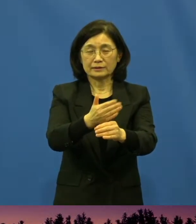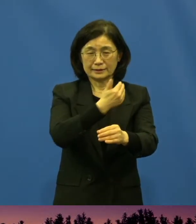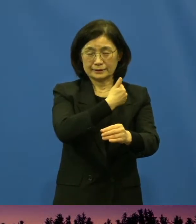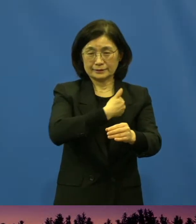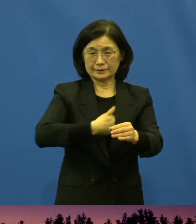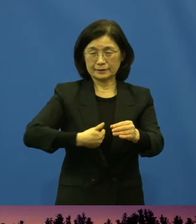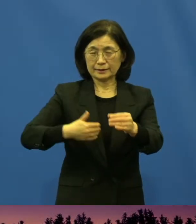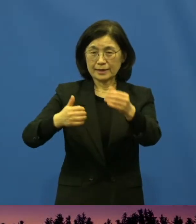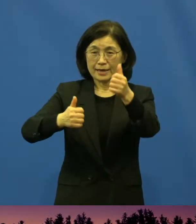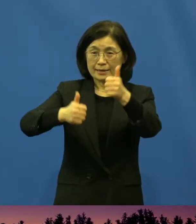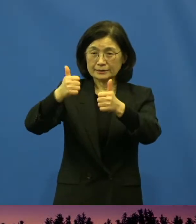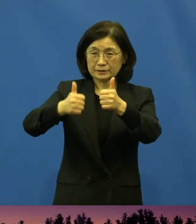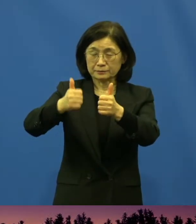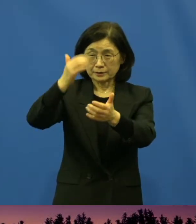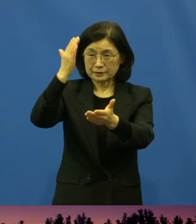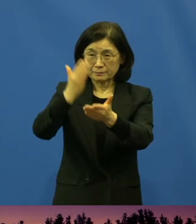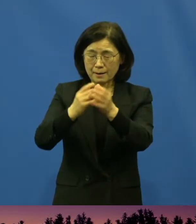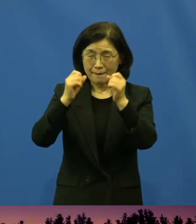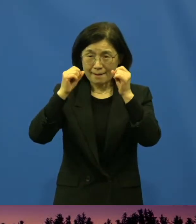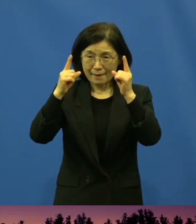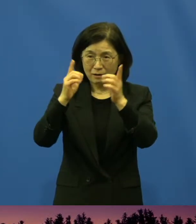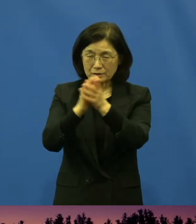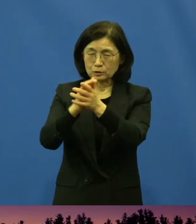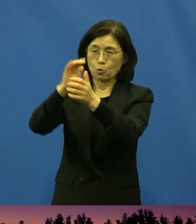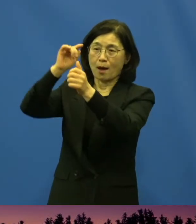않게 깨어 기도하라는 거죠.